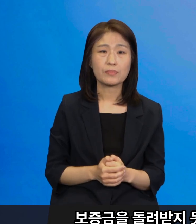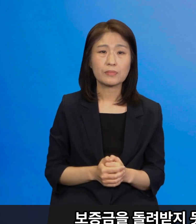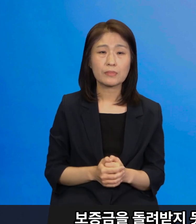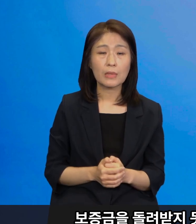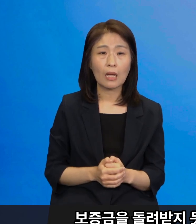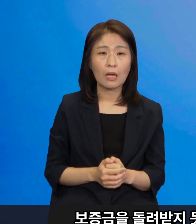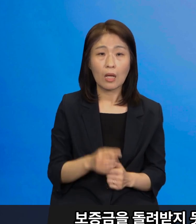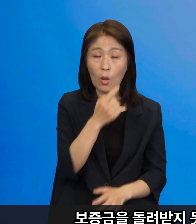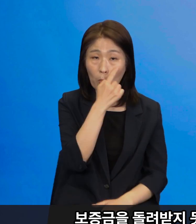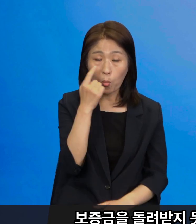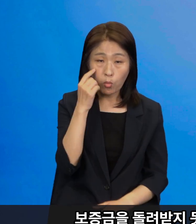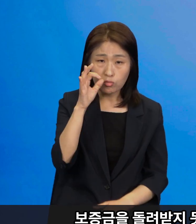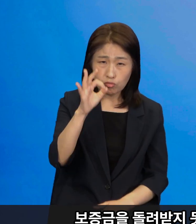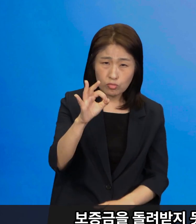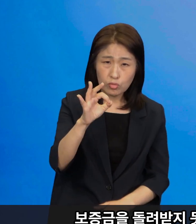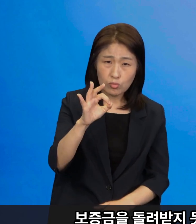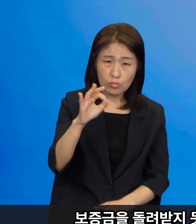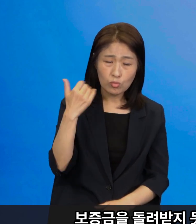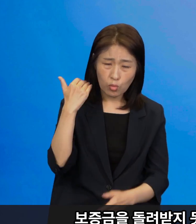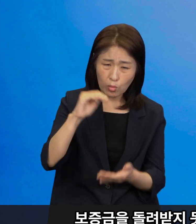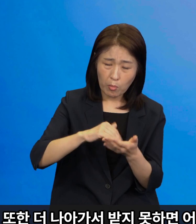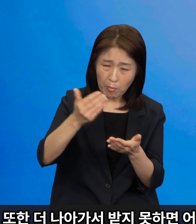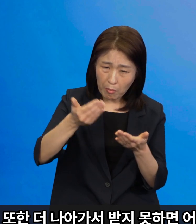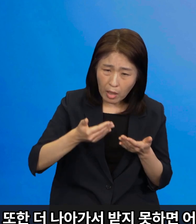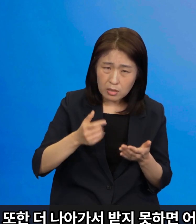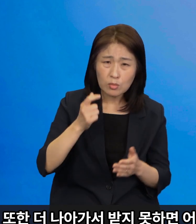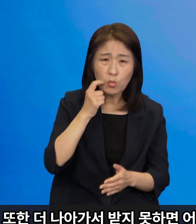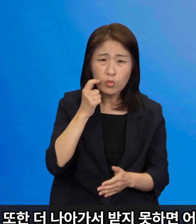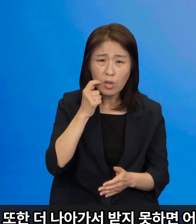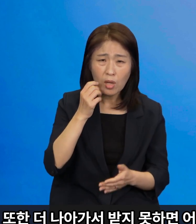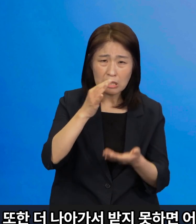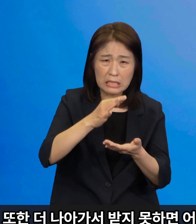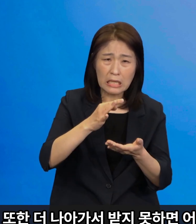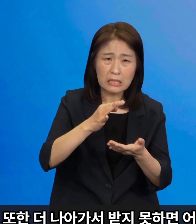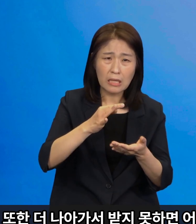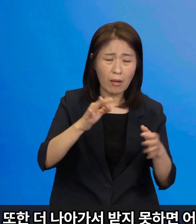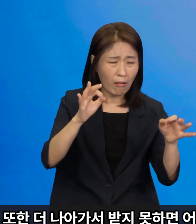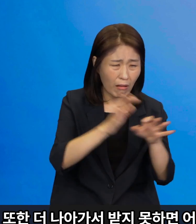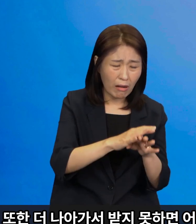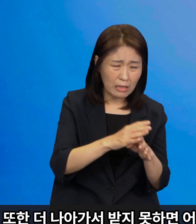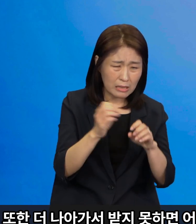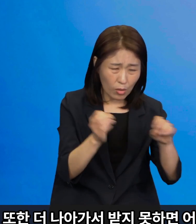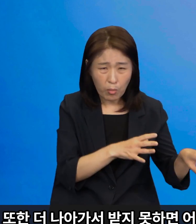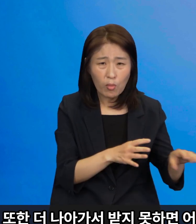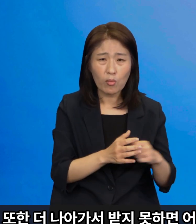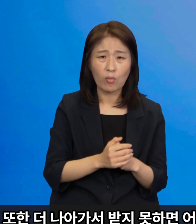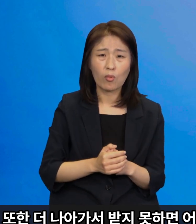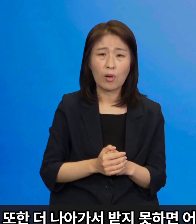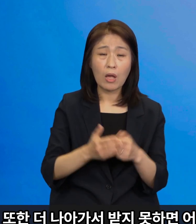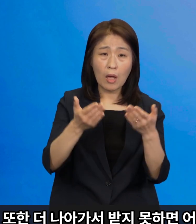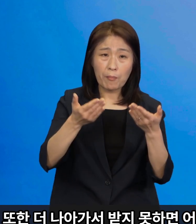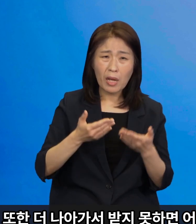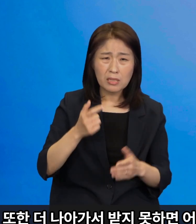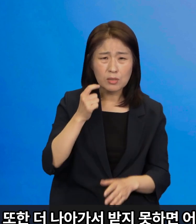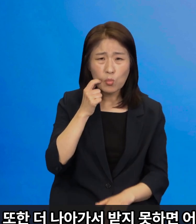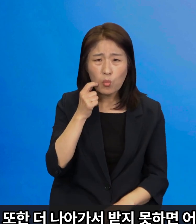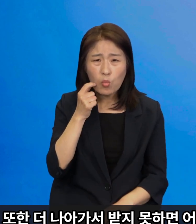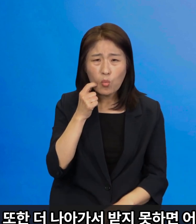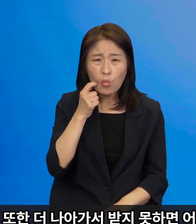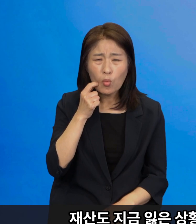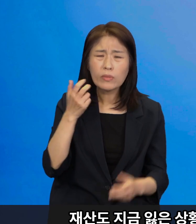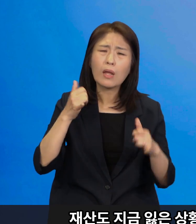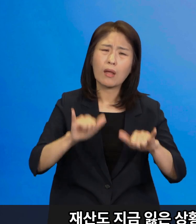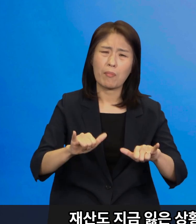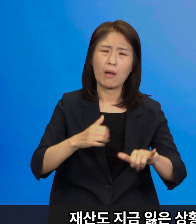돌려받지 못하니 이 재산을 잃어버린 것이죠. 또한 더 나아가서 받지 못하면 어떡하지? 걱정이 돼서 몸까지 아파지는